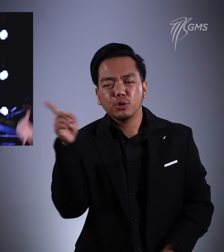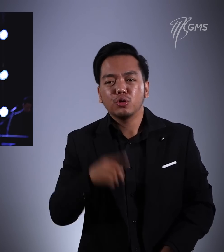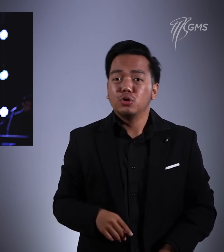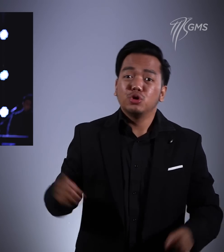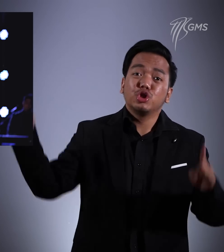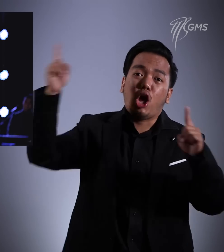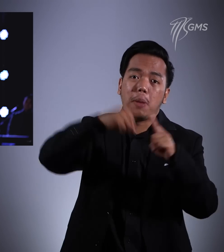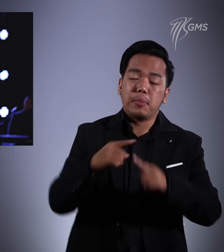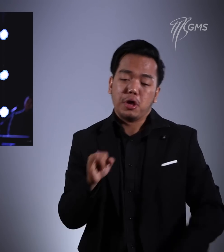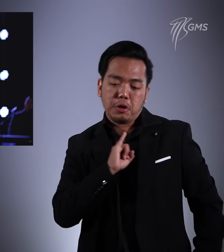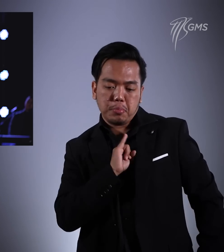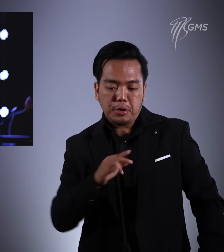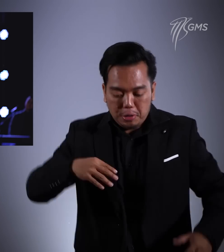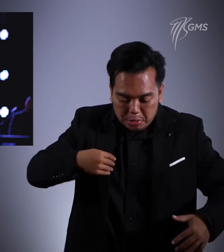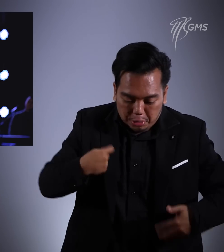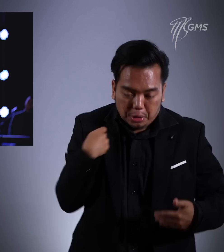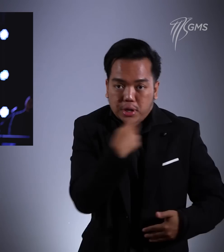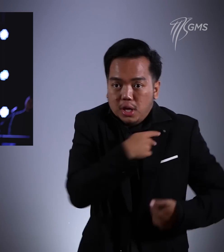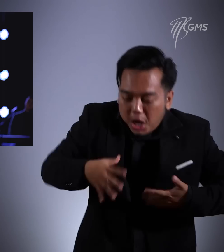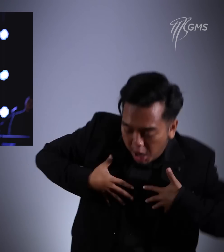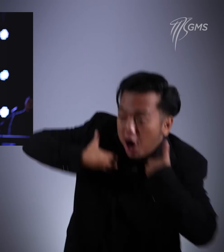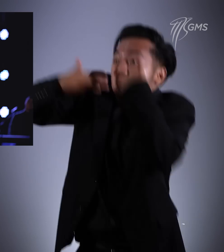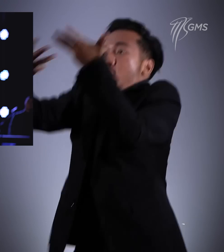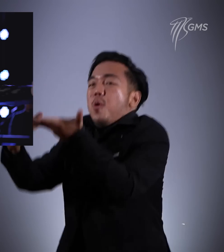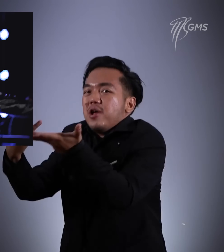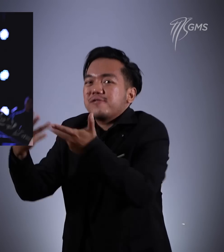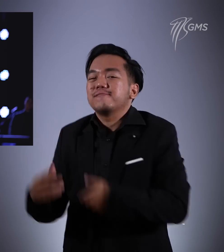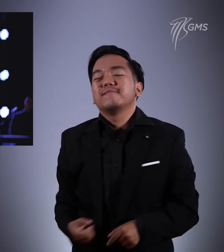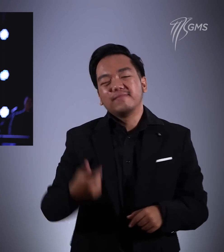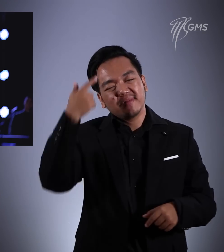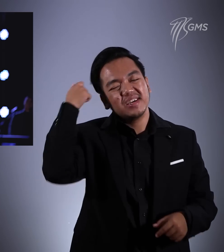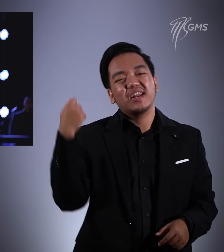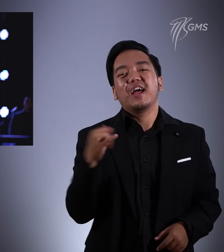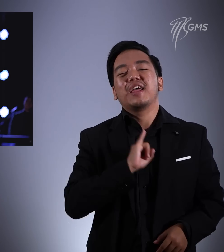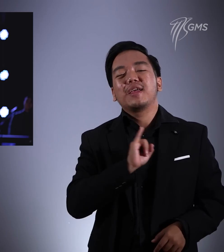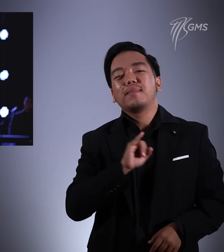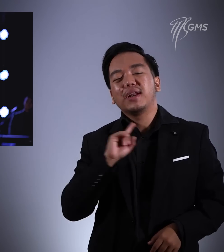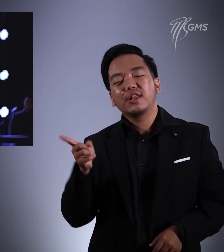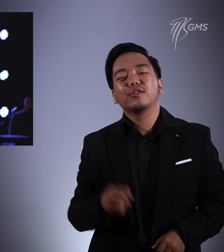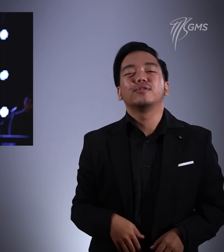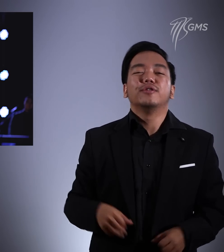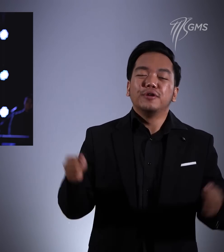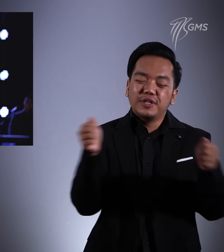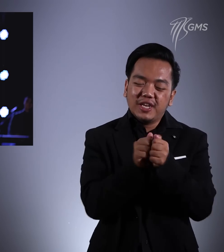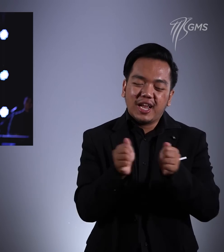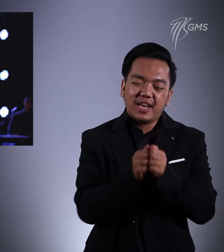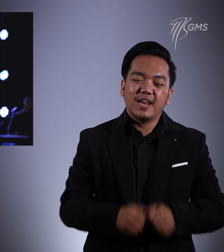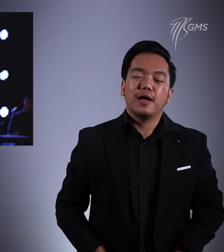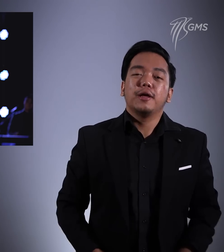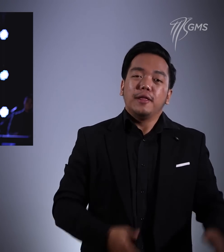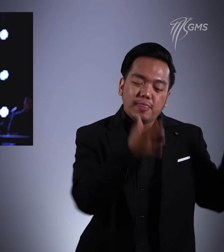keluar. Karena iman itu jodohnya dengan kuasa pujian. Dia bertahta di atas pujian umatnya.